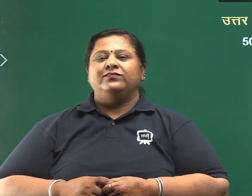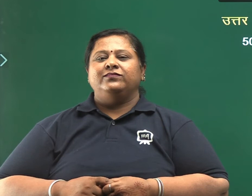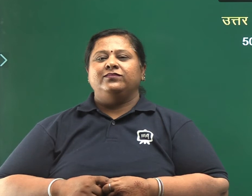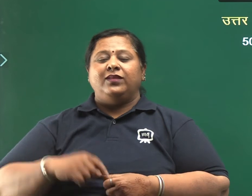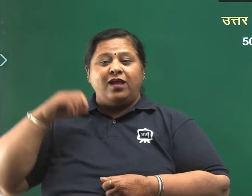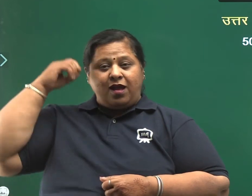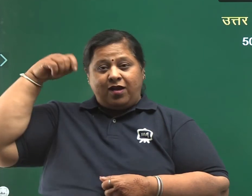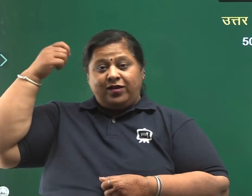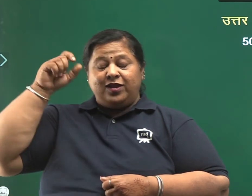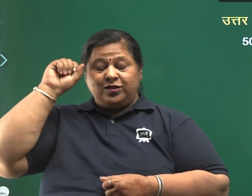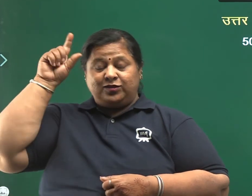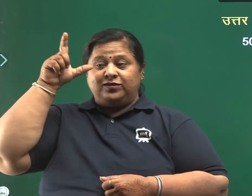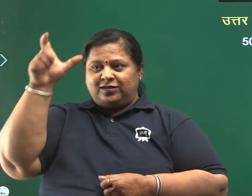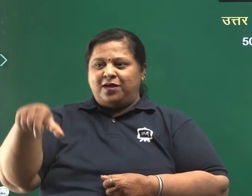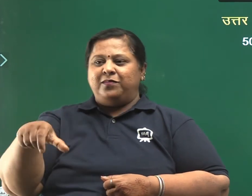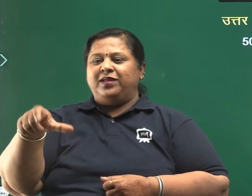अंग्रेज साहब ने